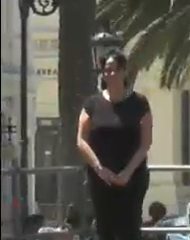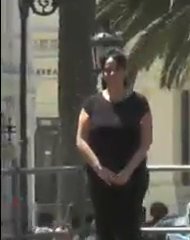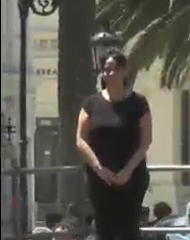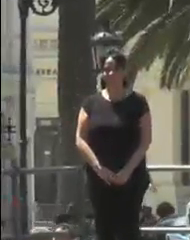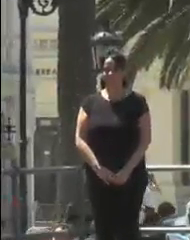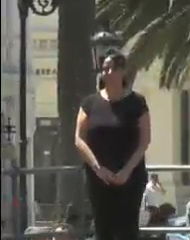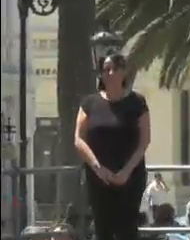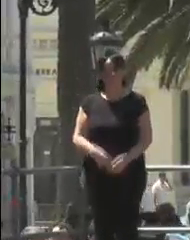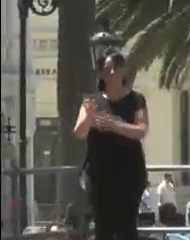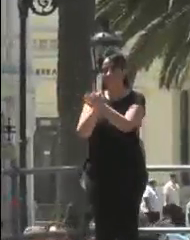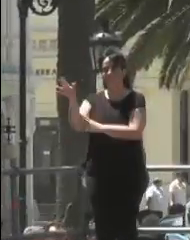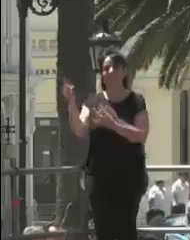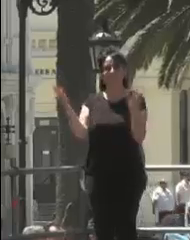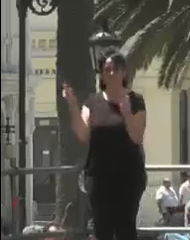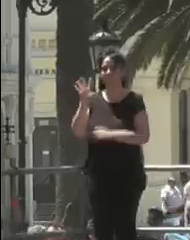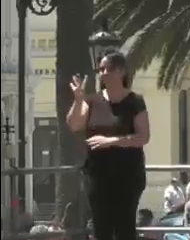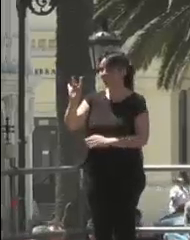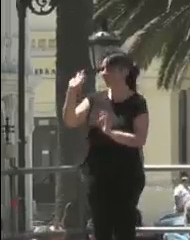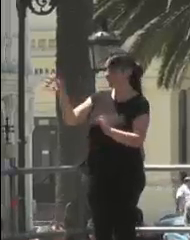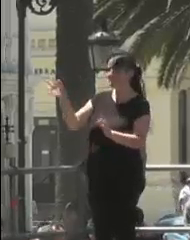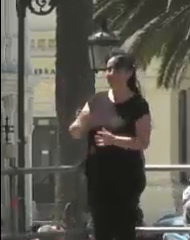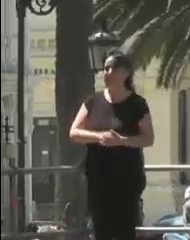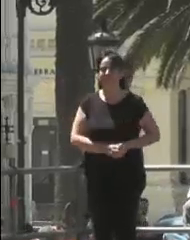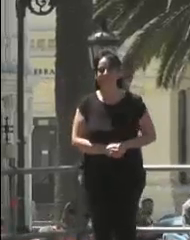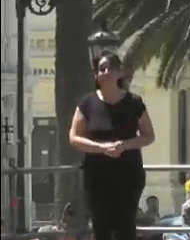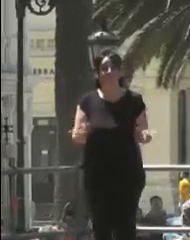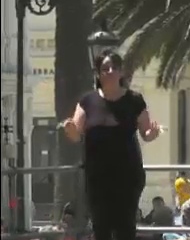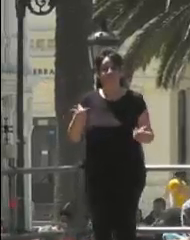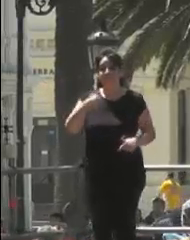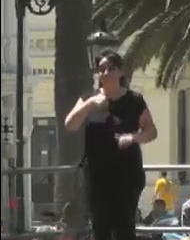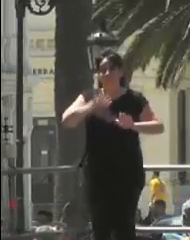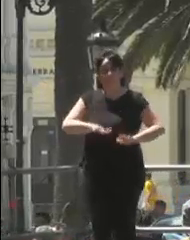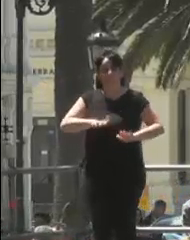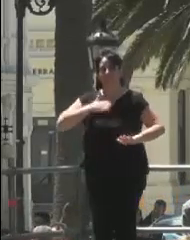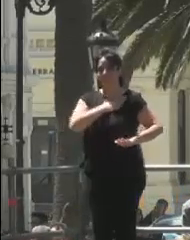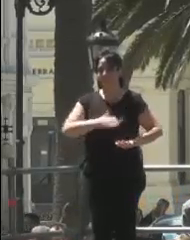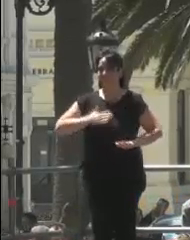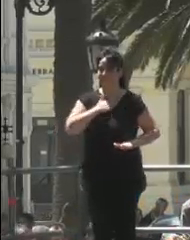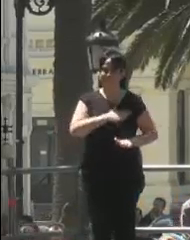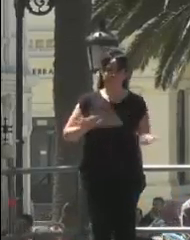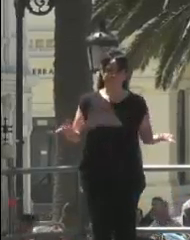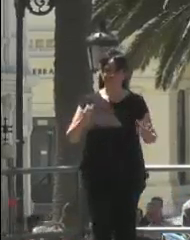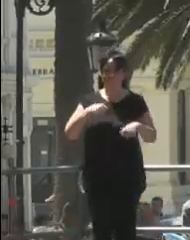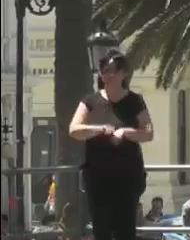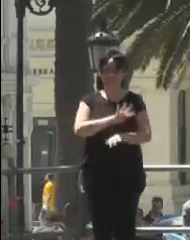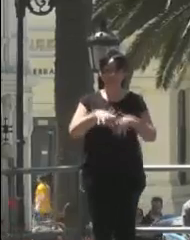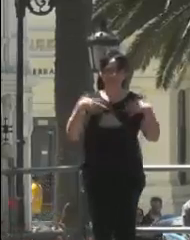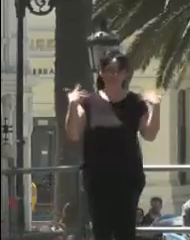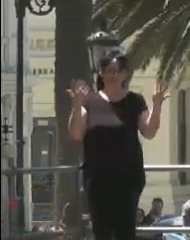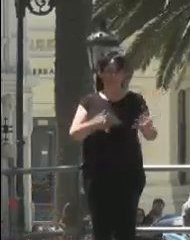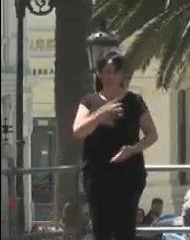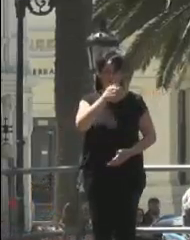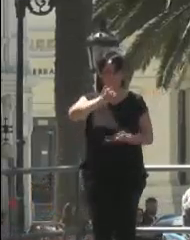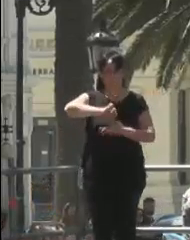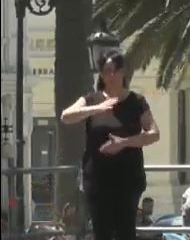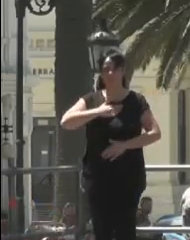Hai que votalos, claro que sí. É un placer estar con todos e con todas vosos aquí. É emocionante para min estar na miña cidade